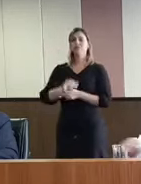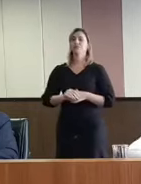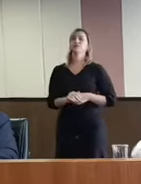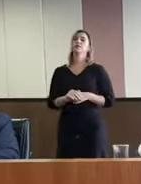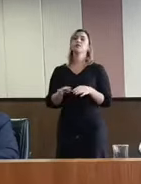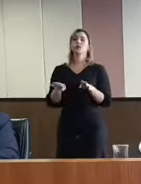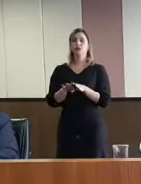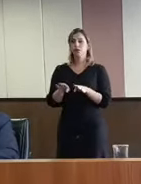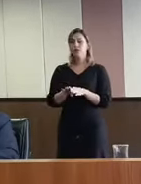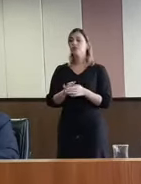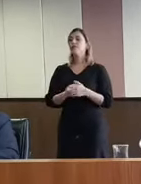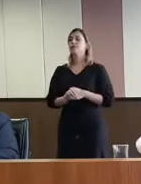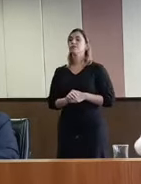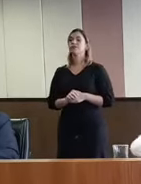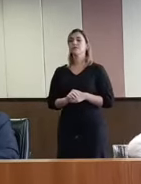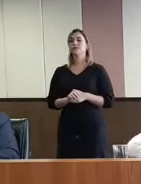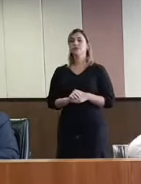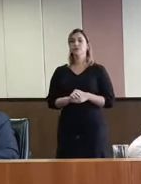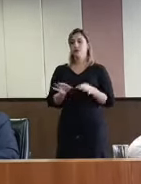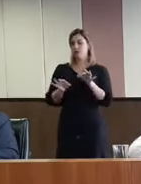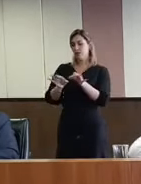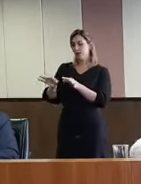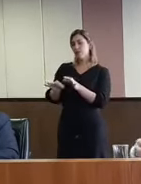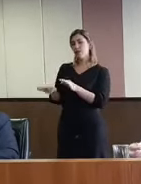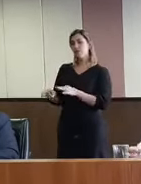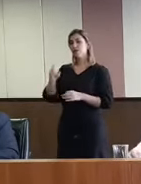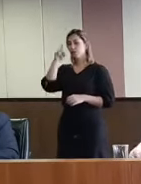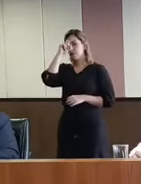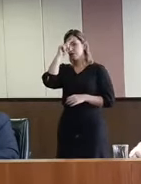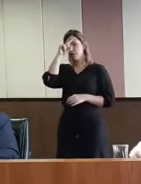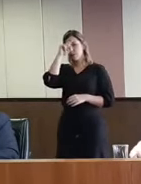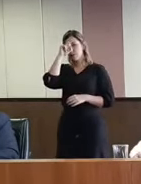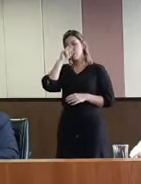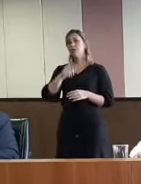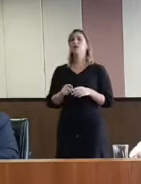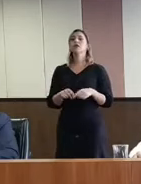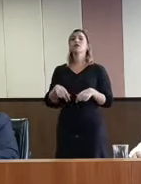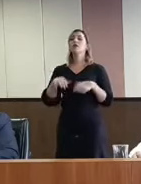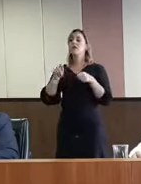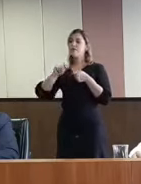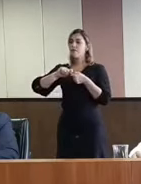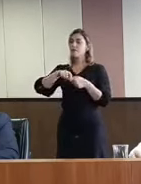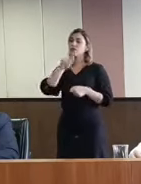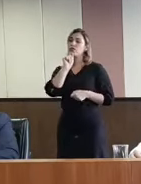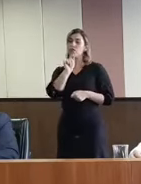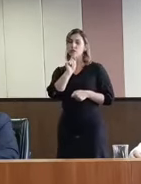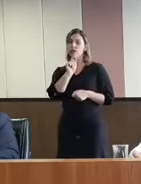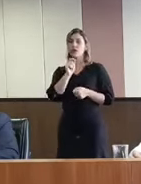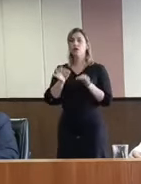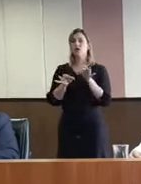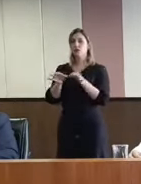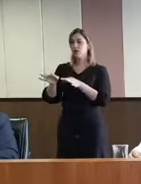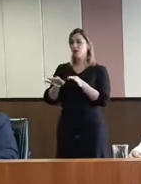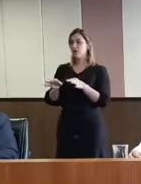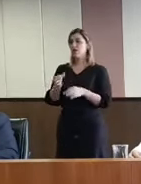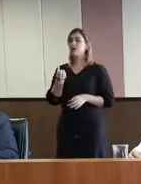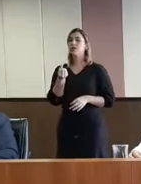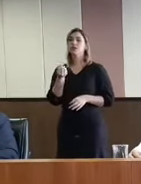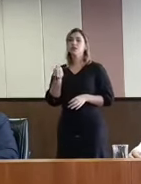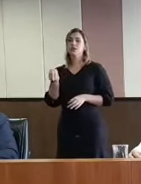Além disso, além dessa reformatação de todos os nossos hospitais, que permite chegar a quase